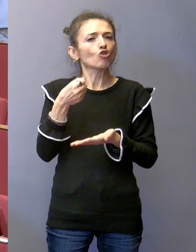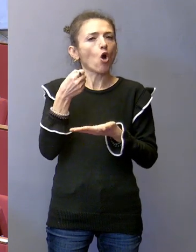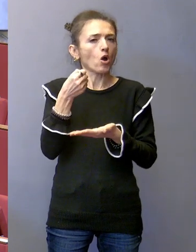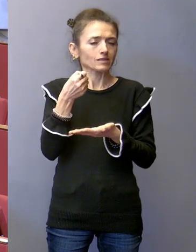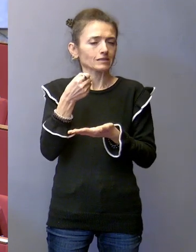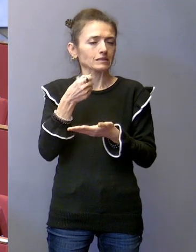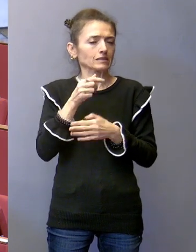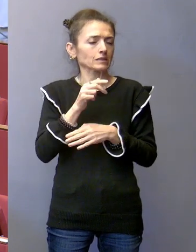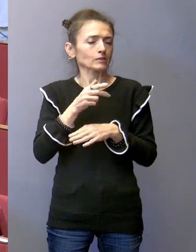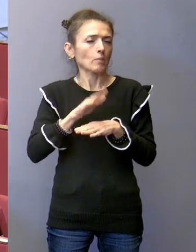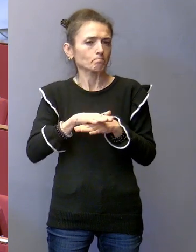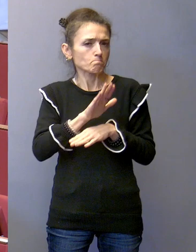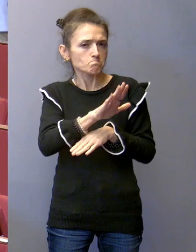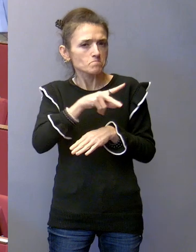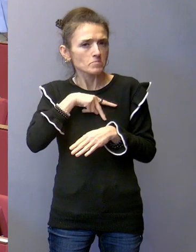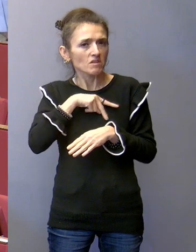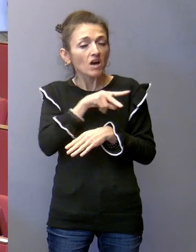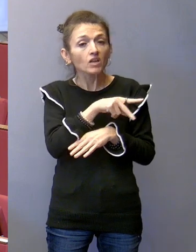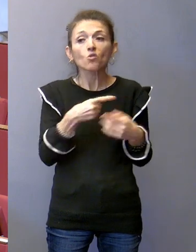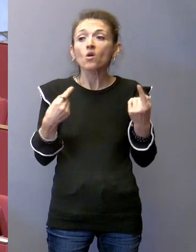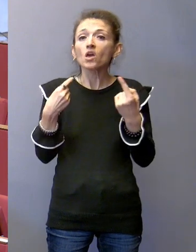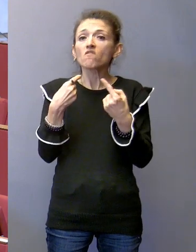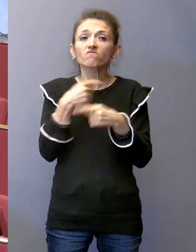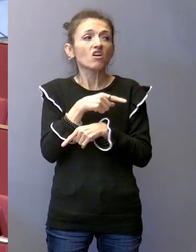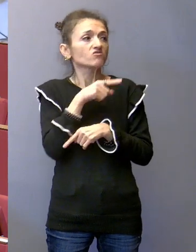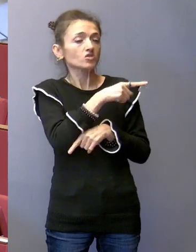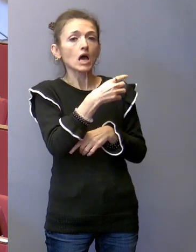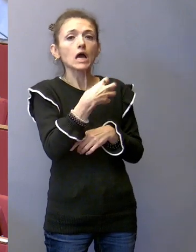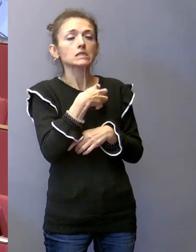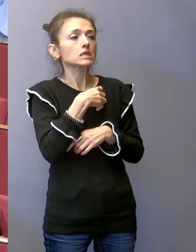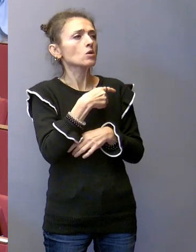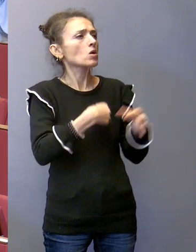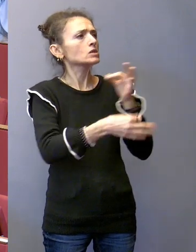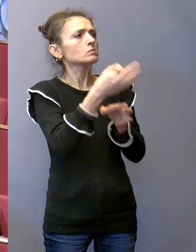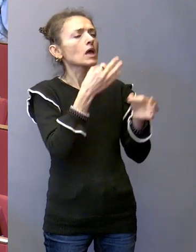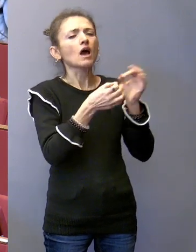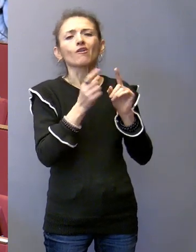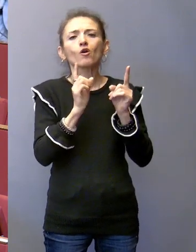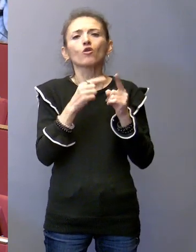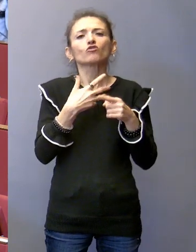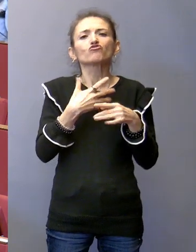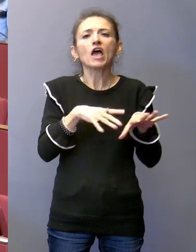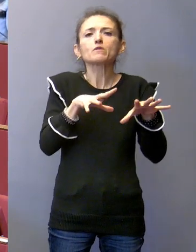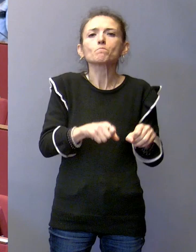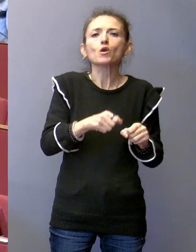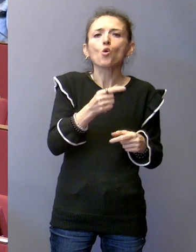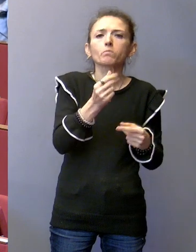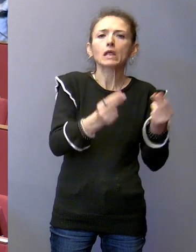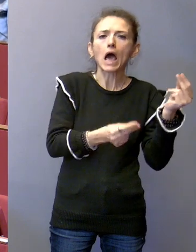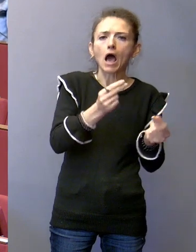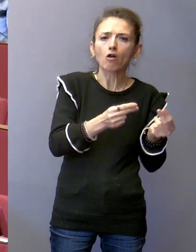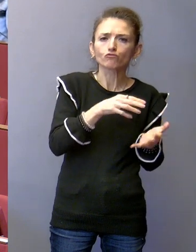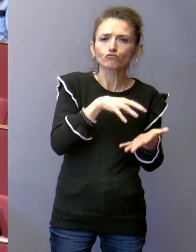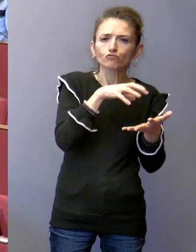l'assessore Mascia mi dice invece che questo implicherebbe un impegno di bilancio Io diciamo che vado